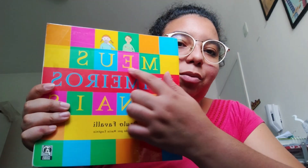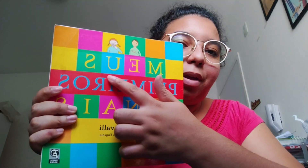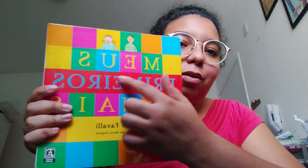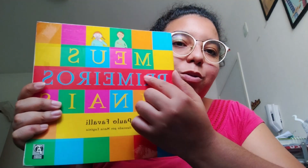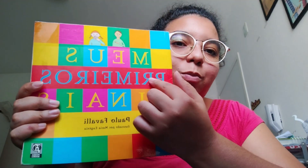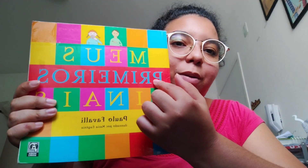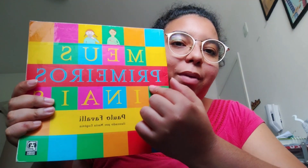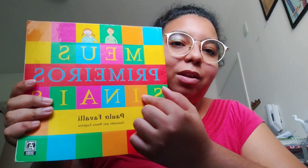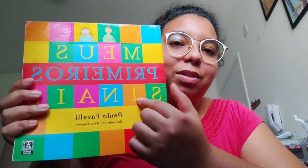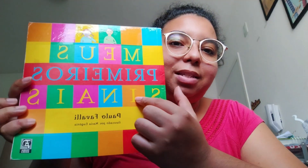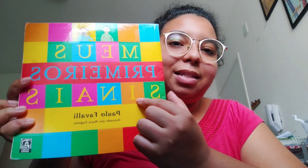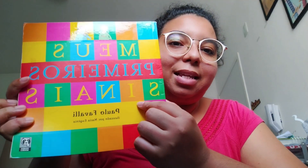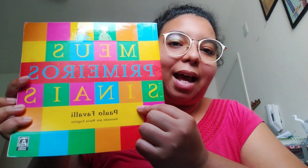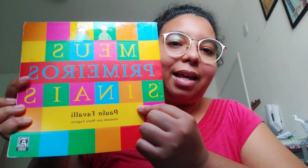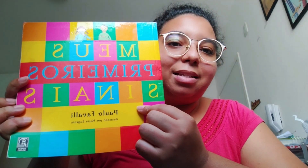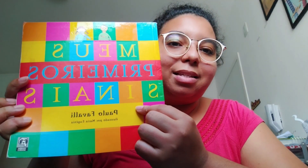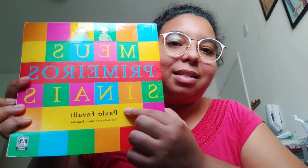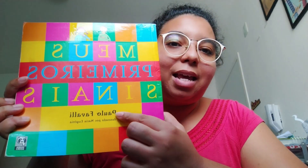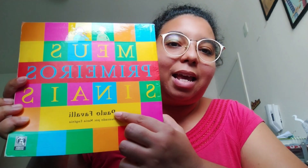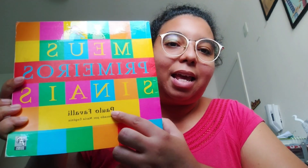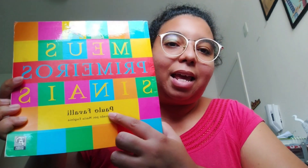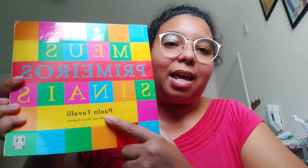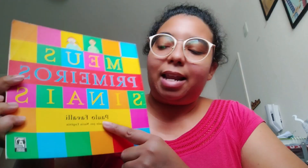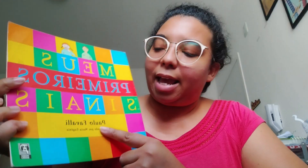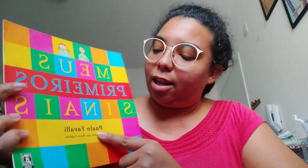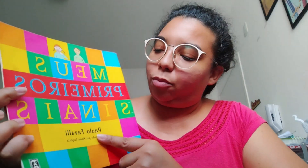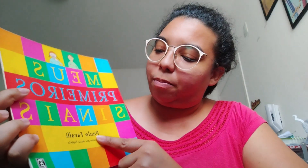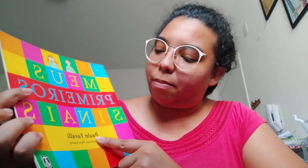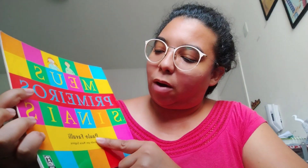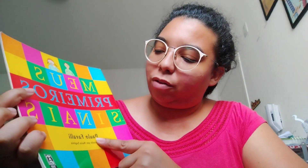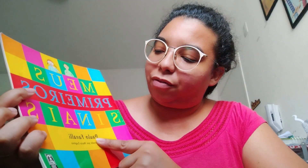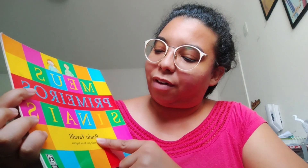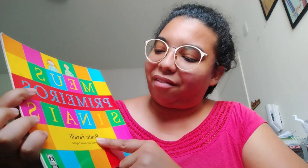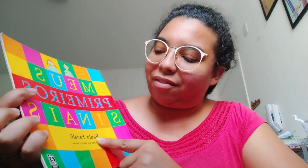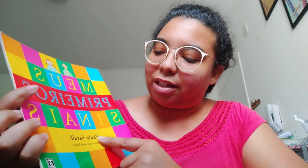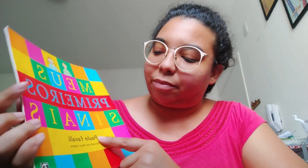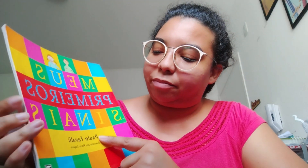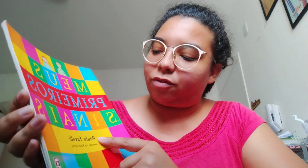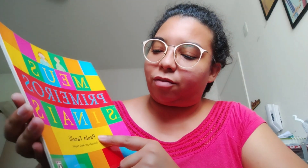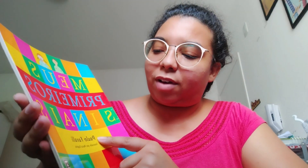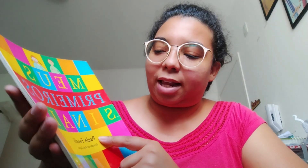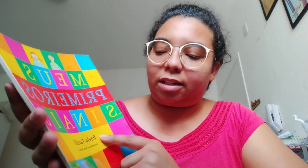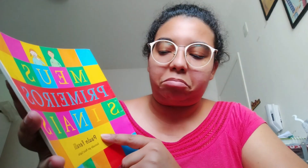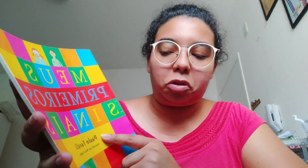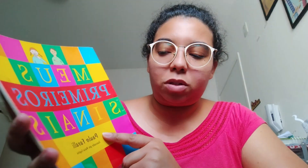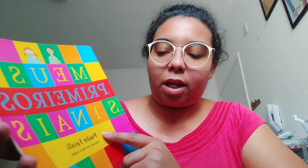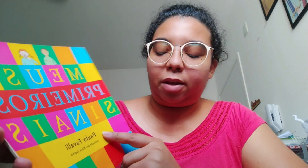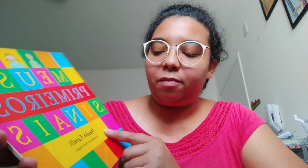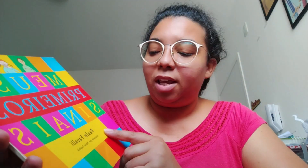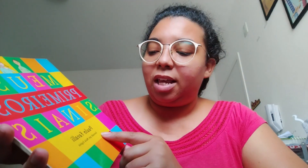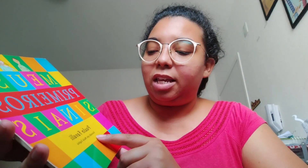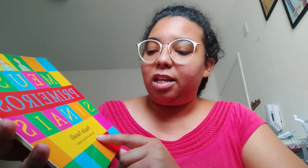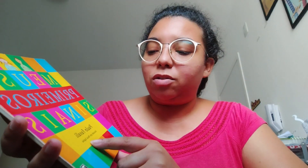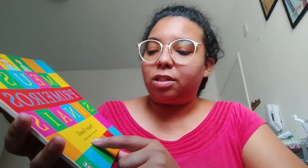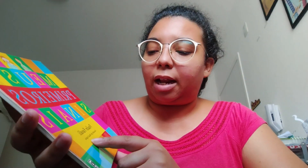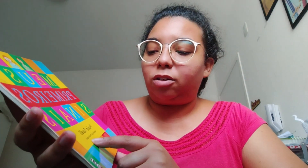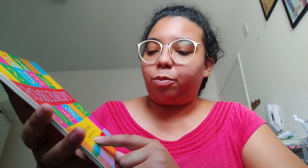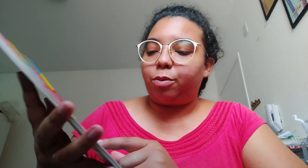Meus Primeiros Sinais. Ele é do Paulo Favalli, não sei. E ilustrado por